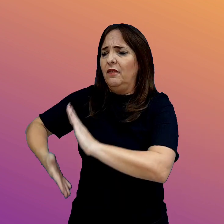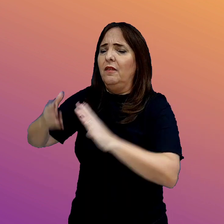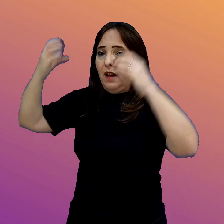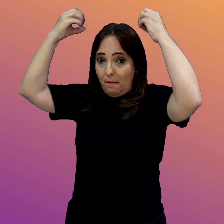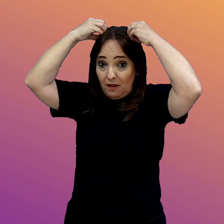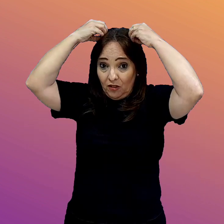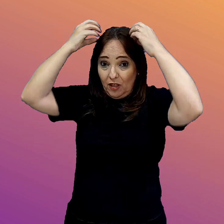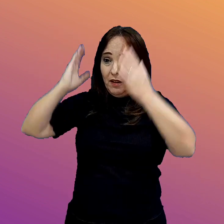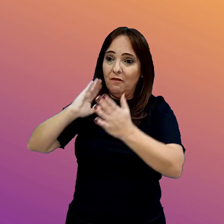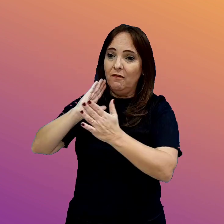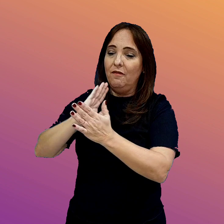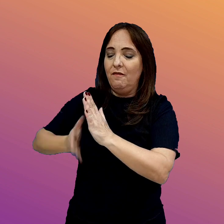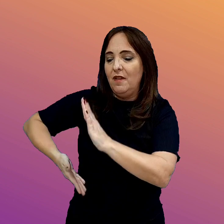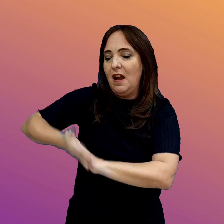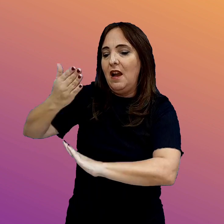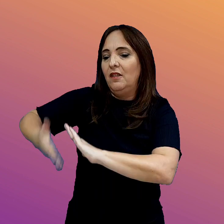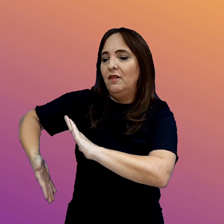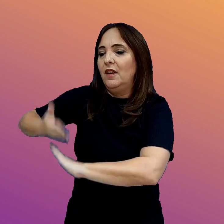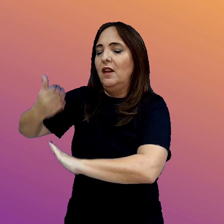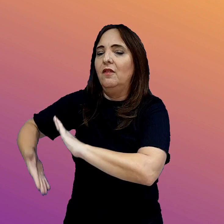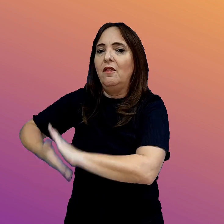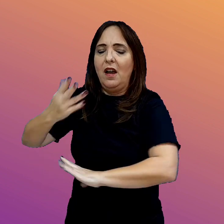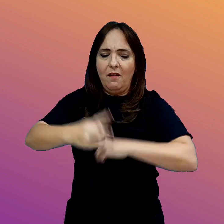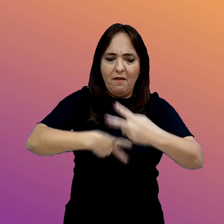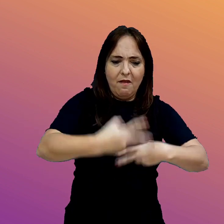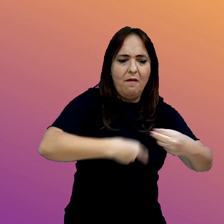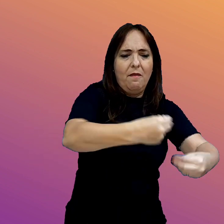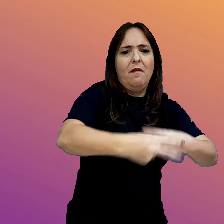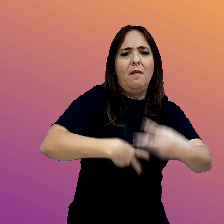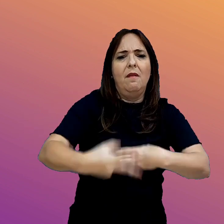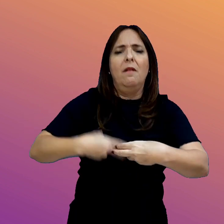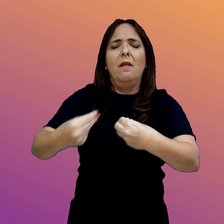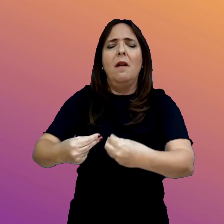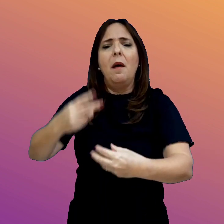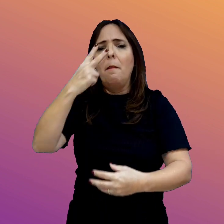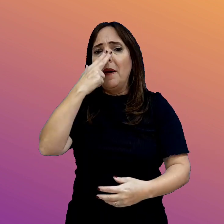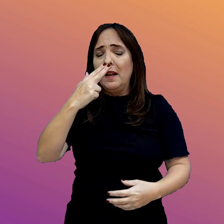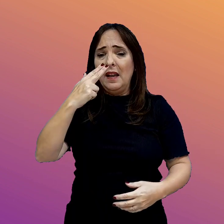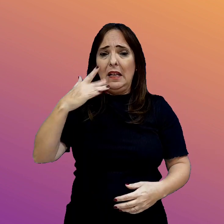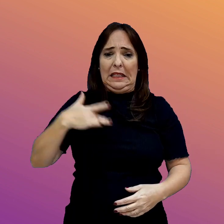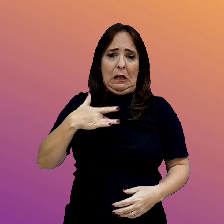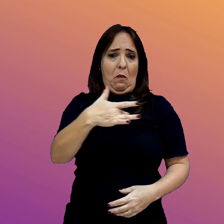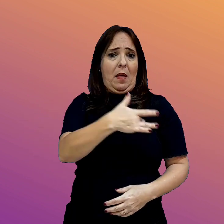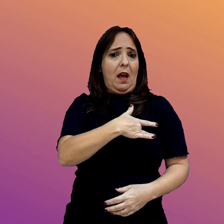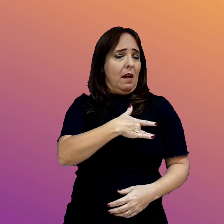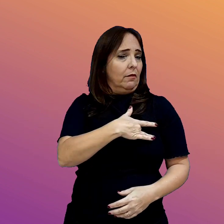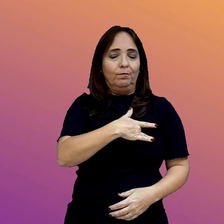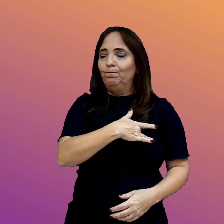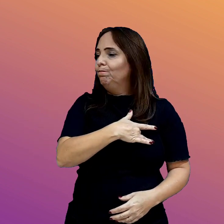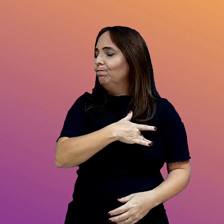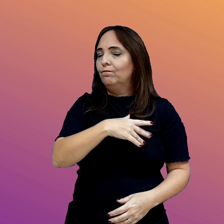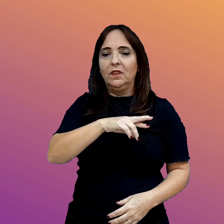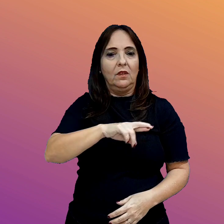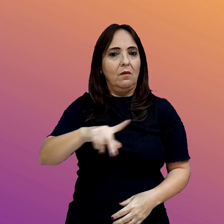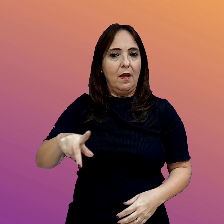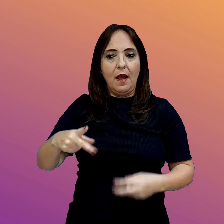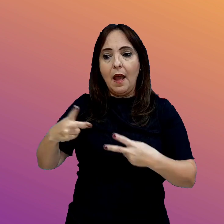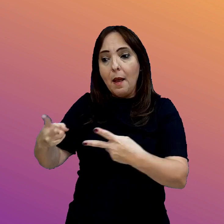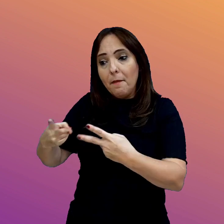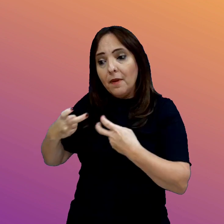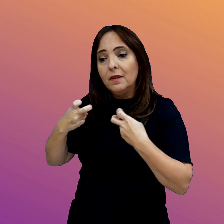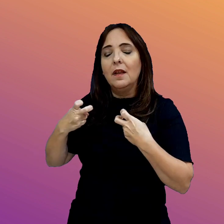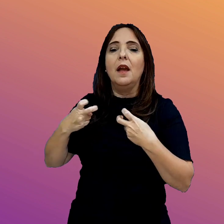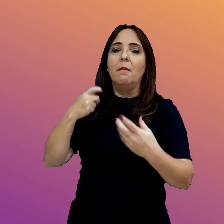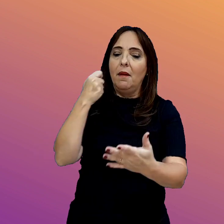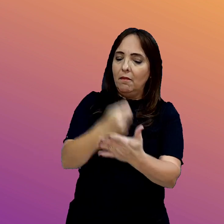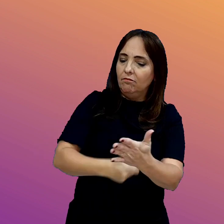vão construir uma criança saudável. Não vai. E a gente percebe essa luta. Então, a esperança, a